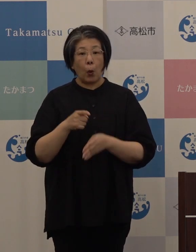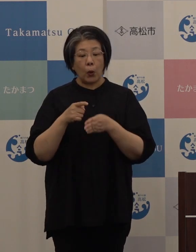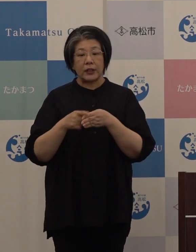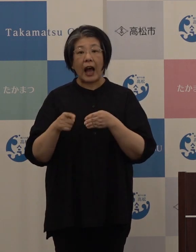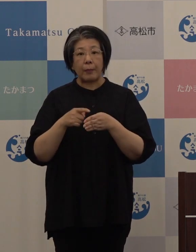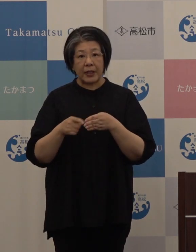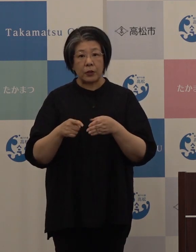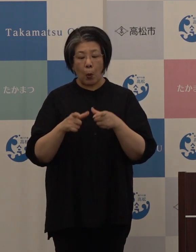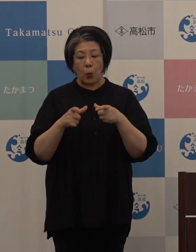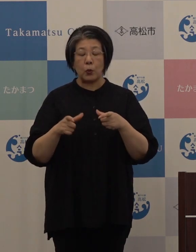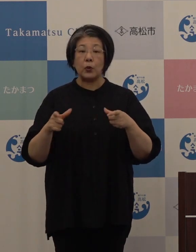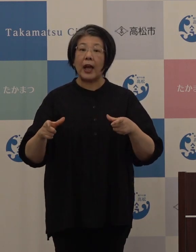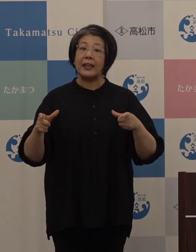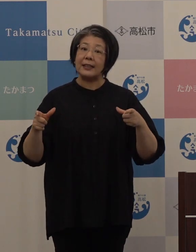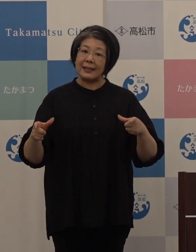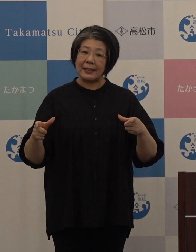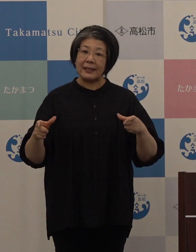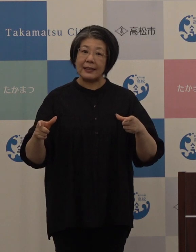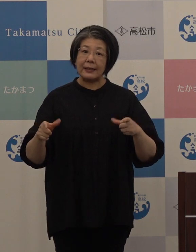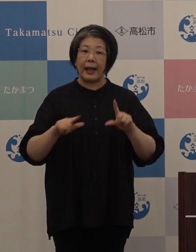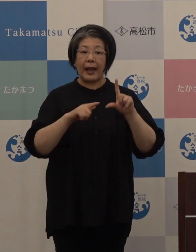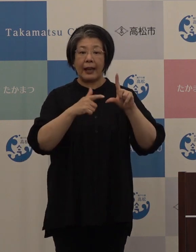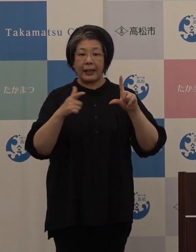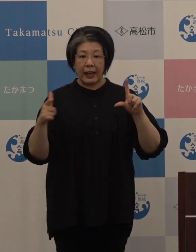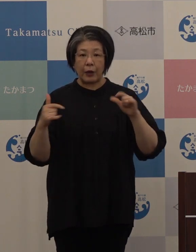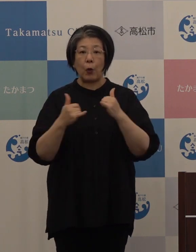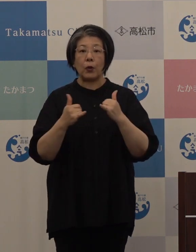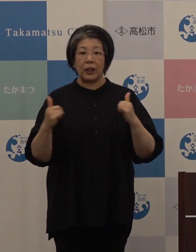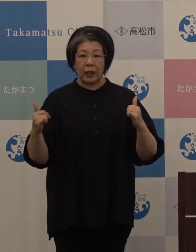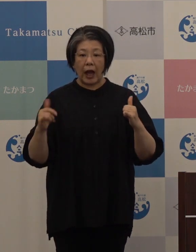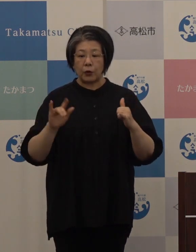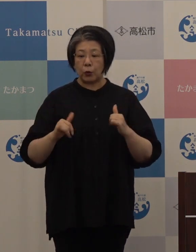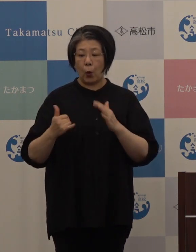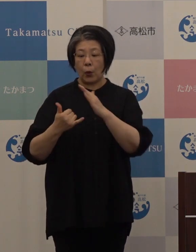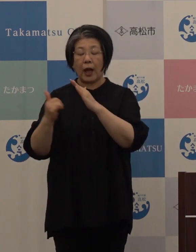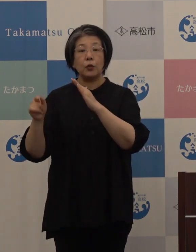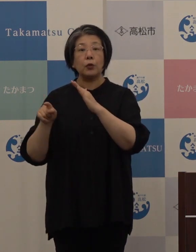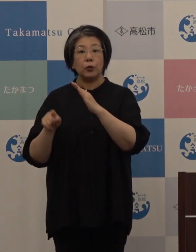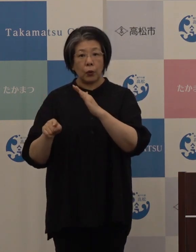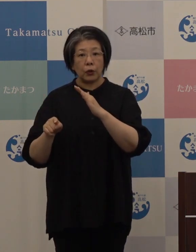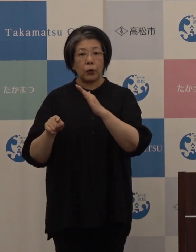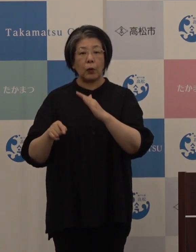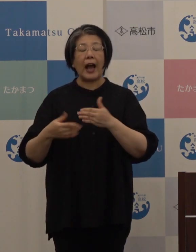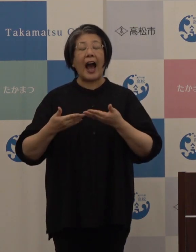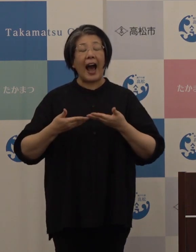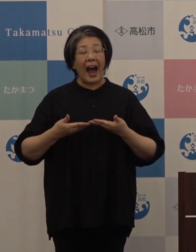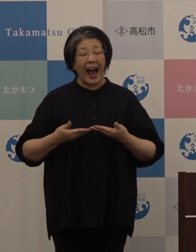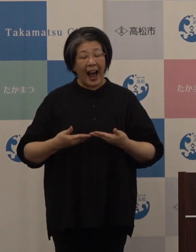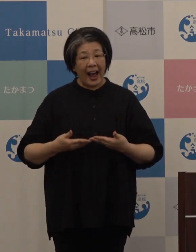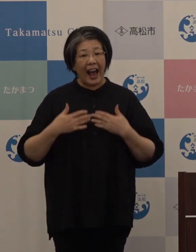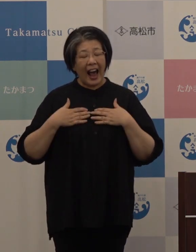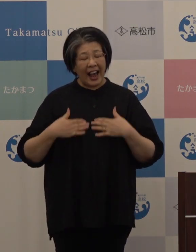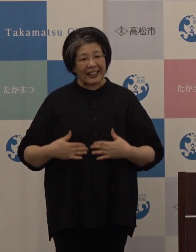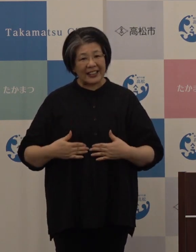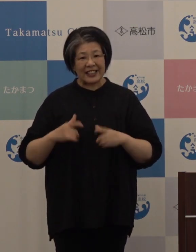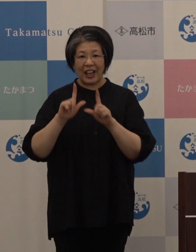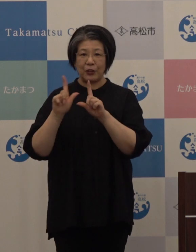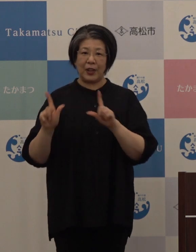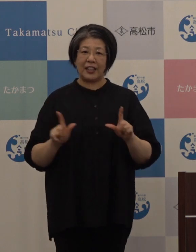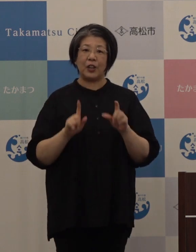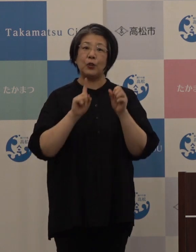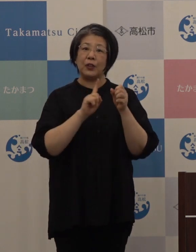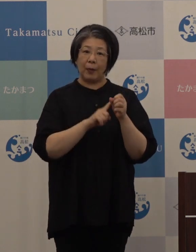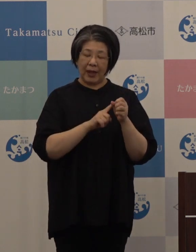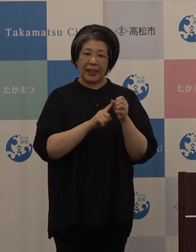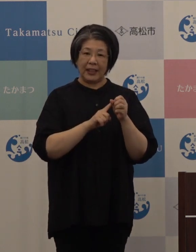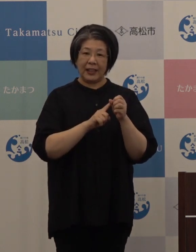少しずつ拡充をして、性的少数者の方やそのご家族が自分らしく安心して暮らせるとともに、ま